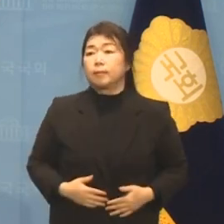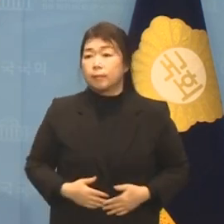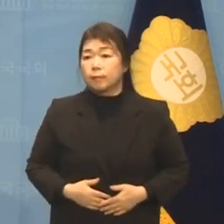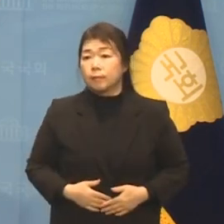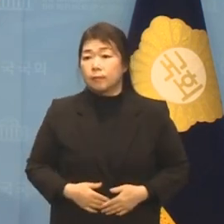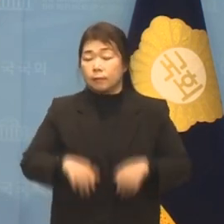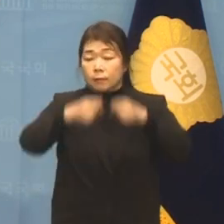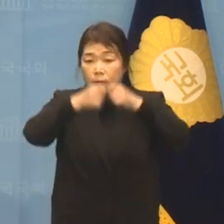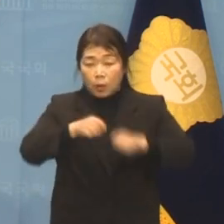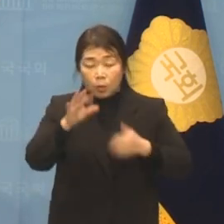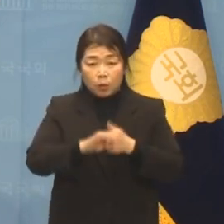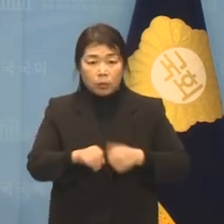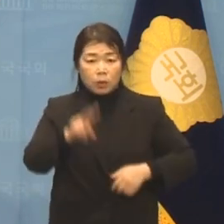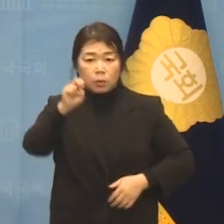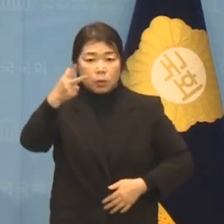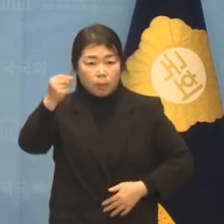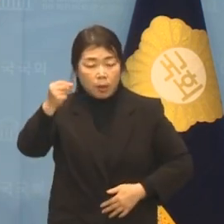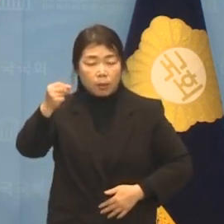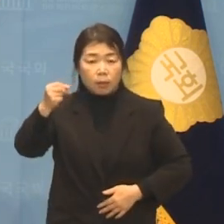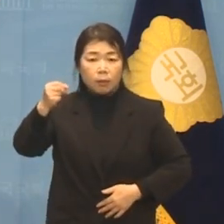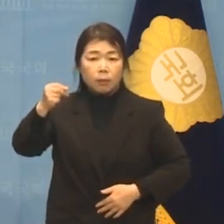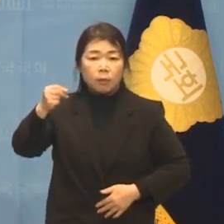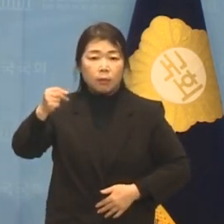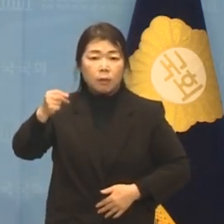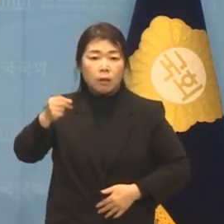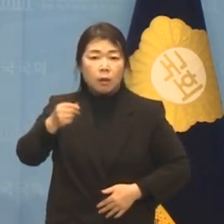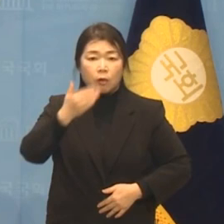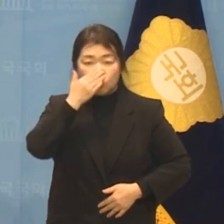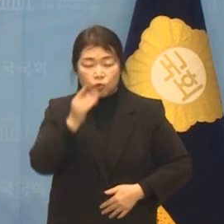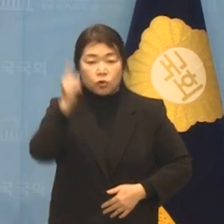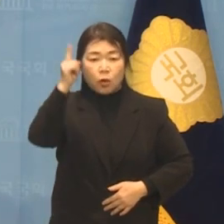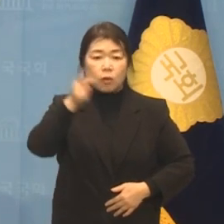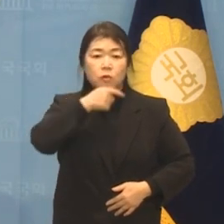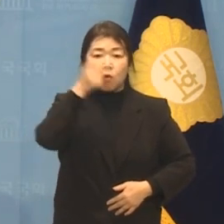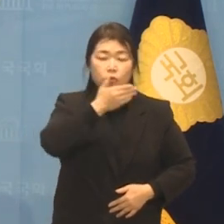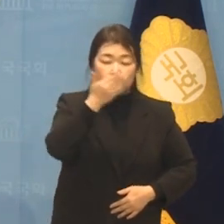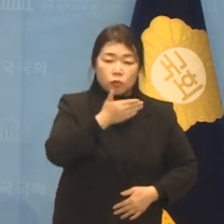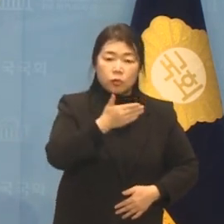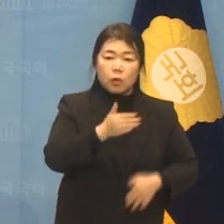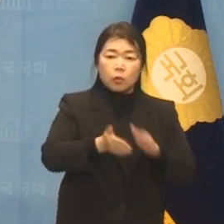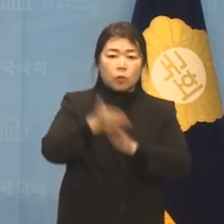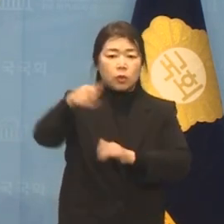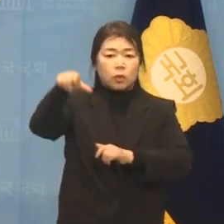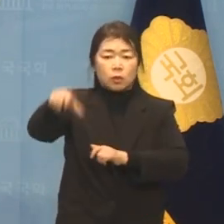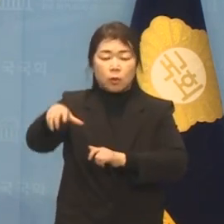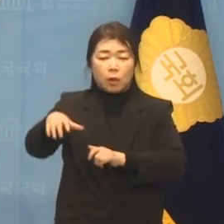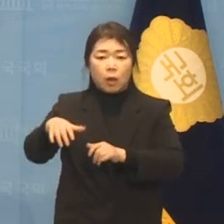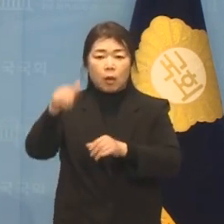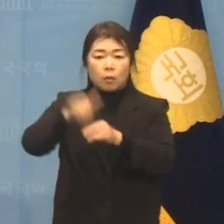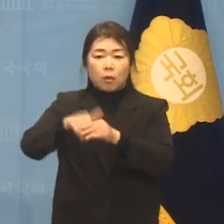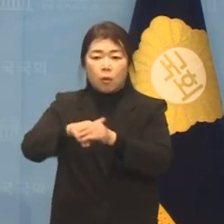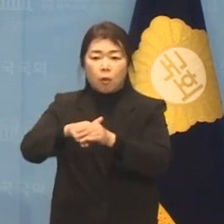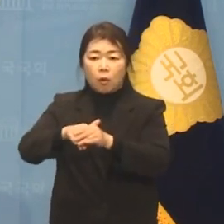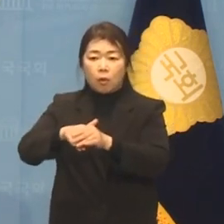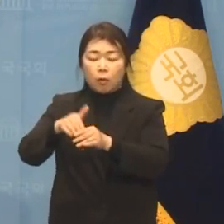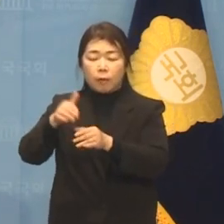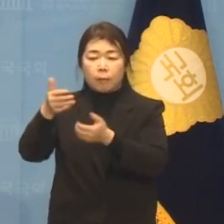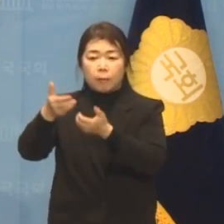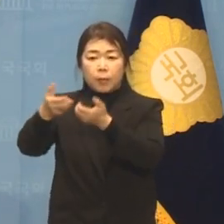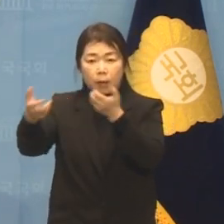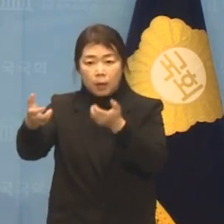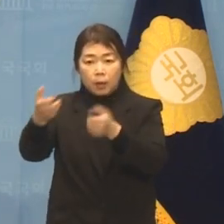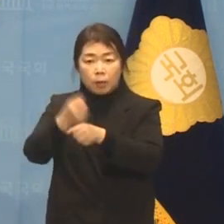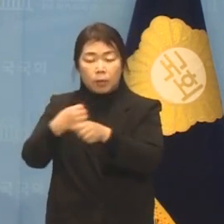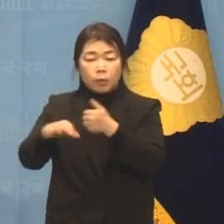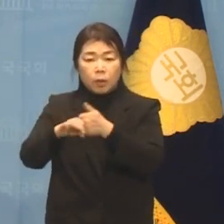보면 27만 규모의 순천이나 여수 도시지역의 선거구를 분할하기